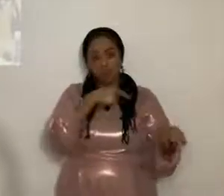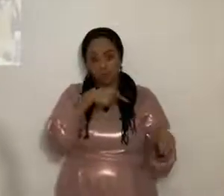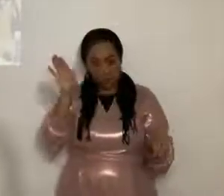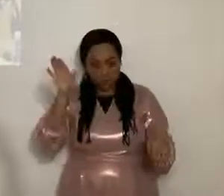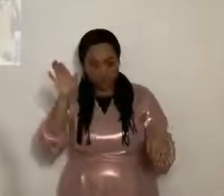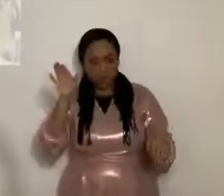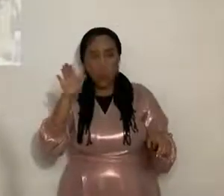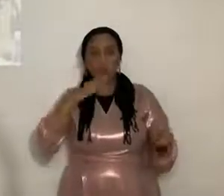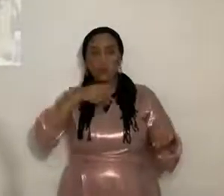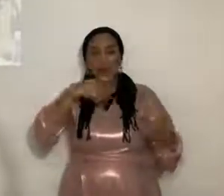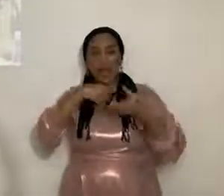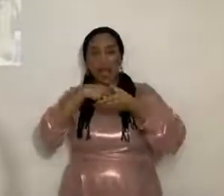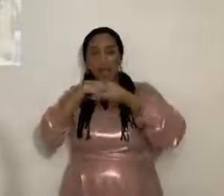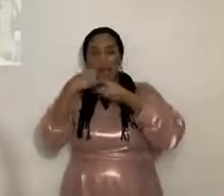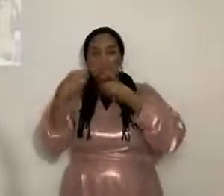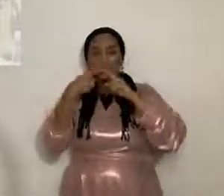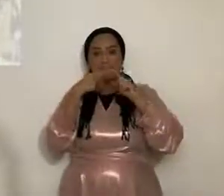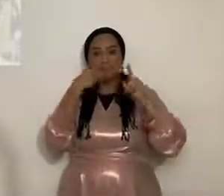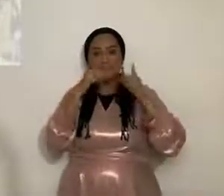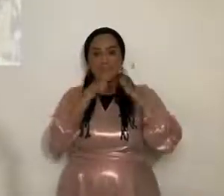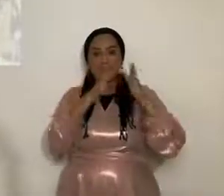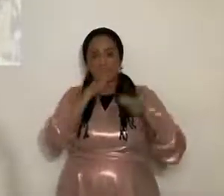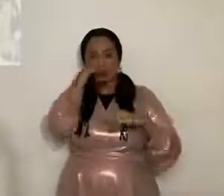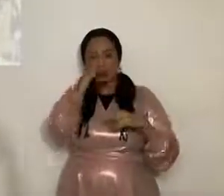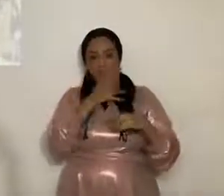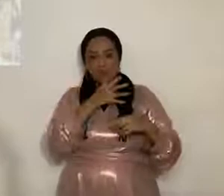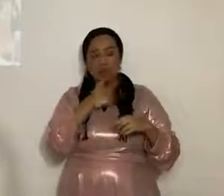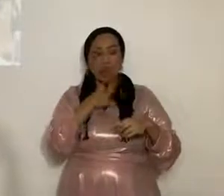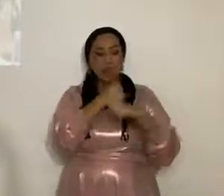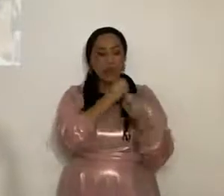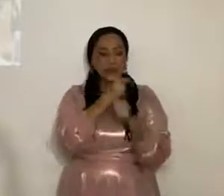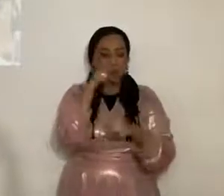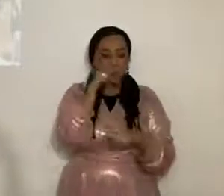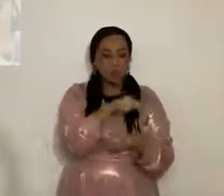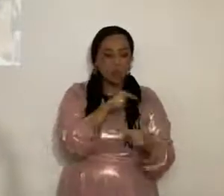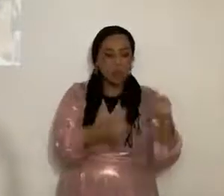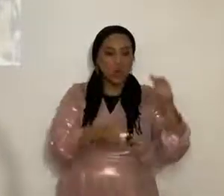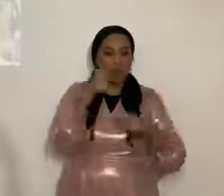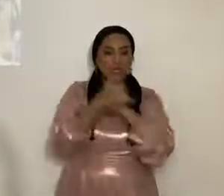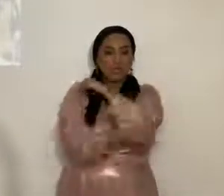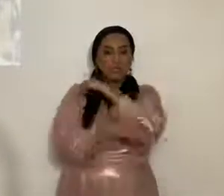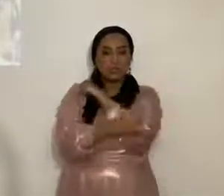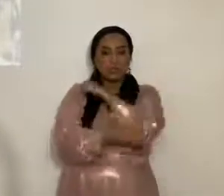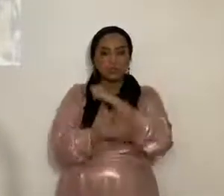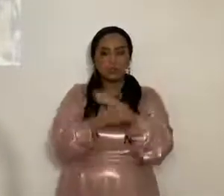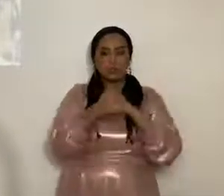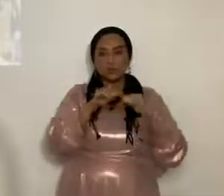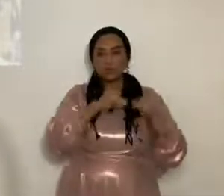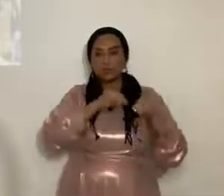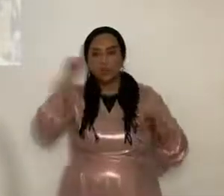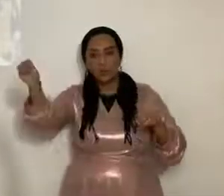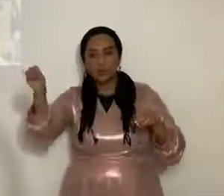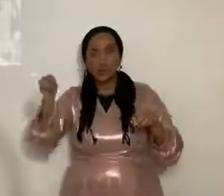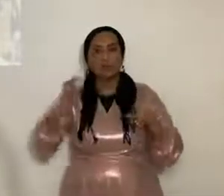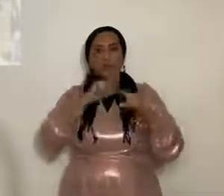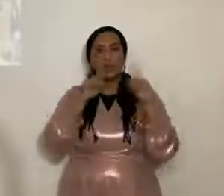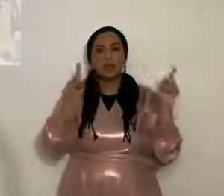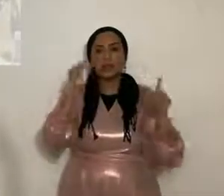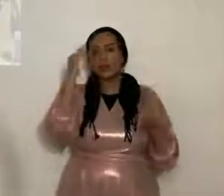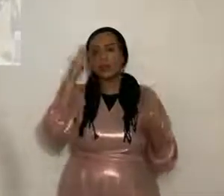vete, salte de la casa de tu padre y yo te voy a hacer una gran nación. Pero no le dijo: te voy